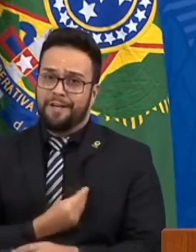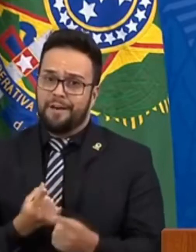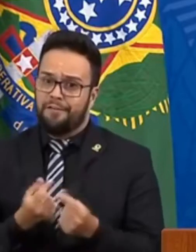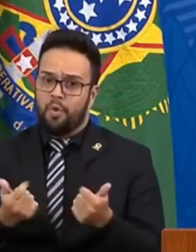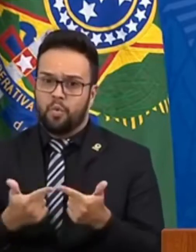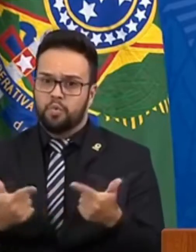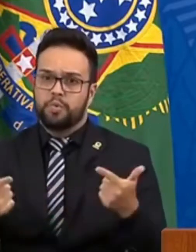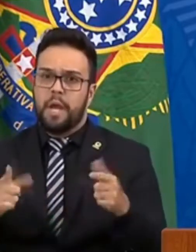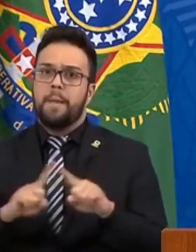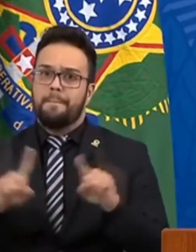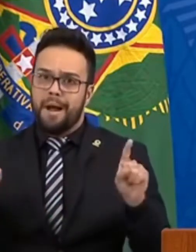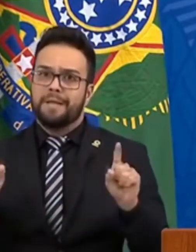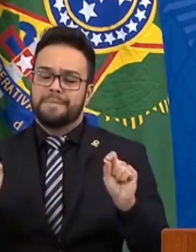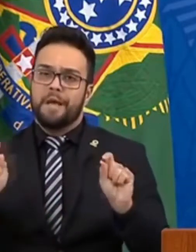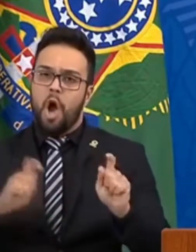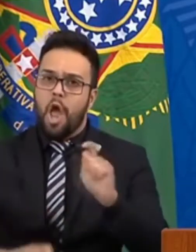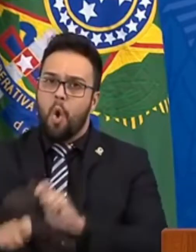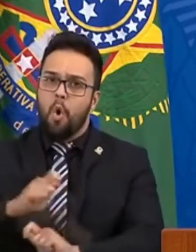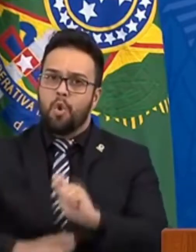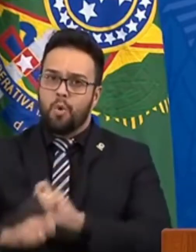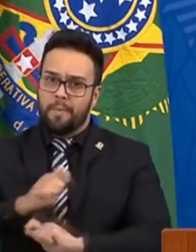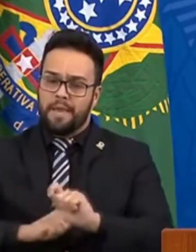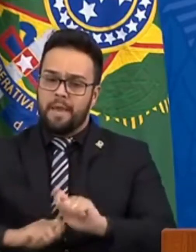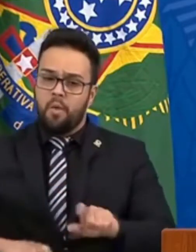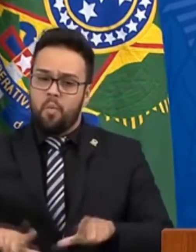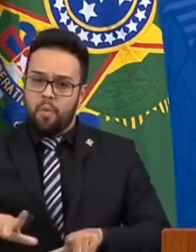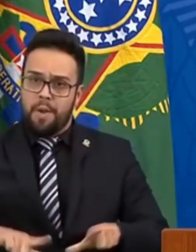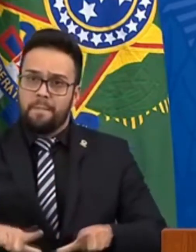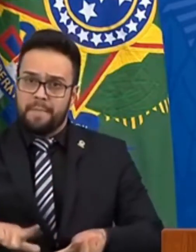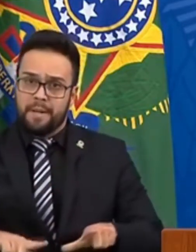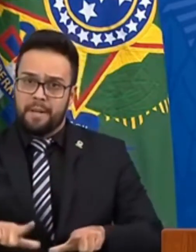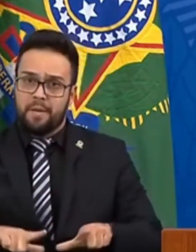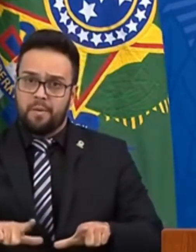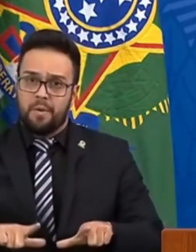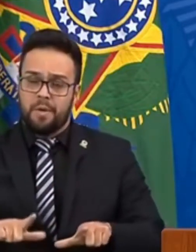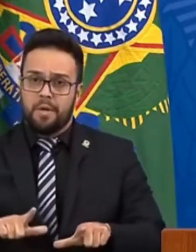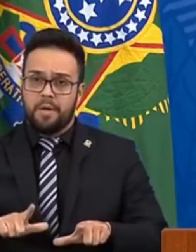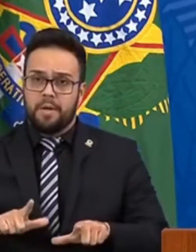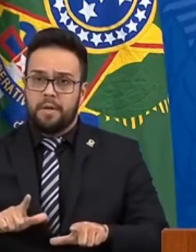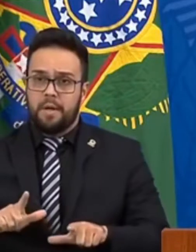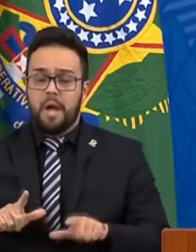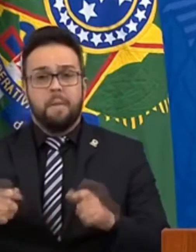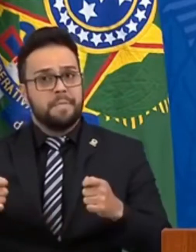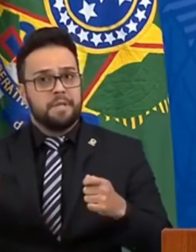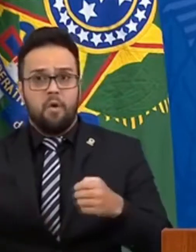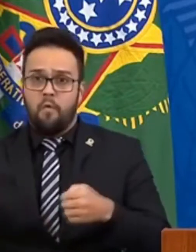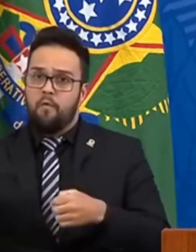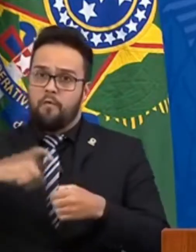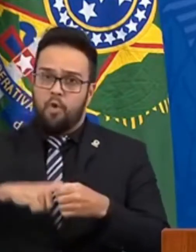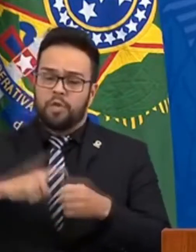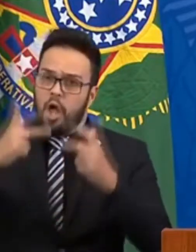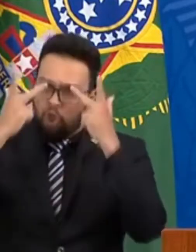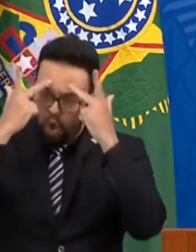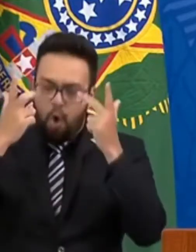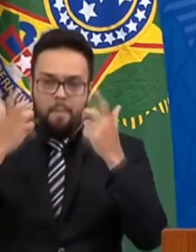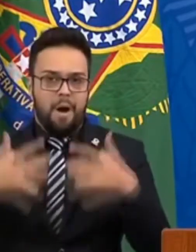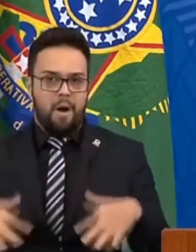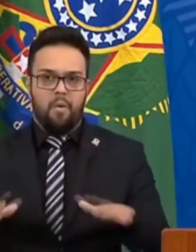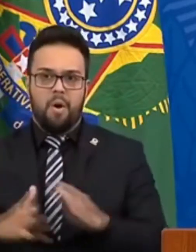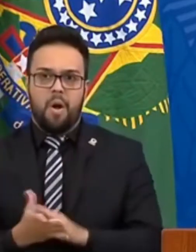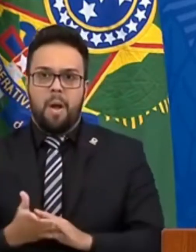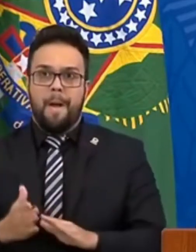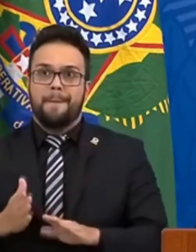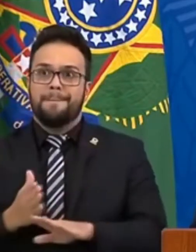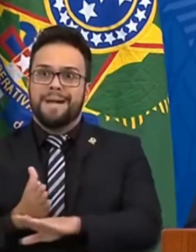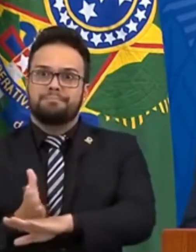mas a economia o emprego tem que voltar à normalidade não